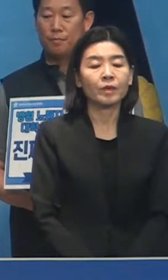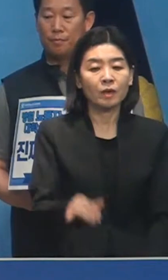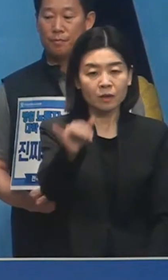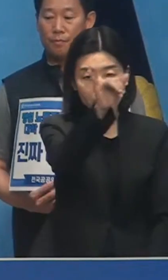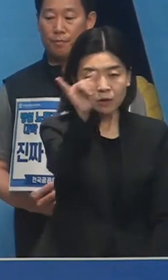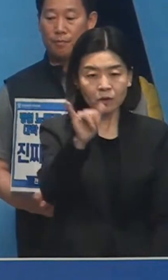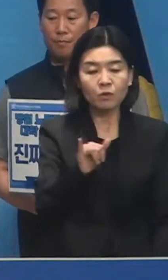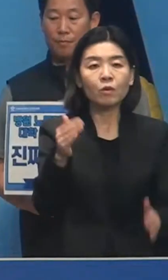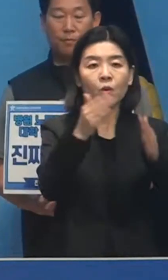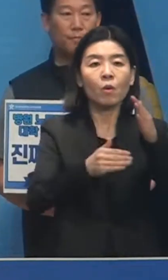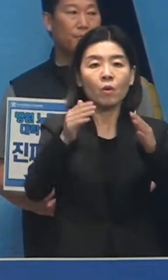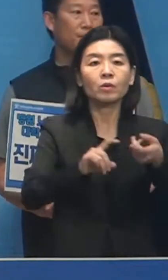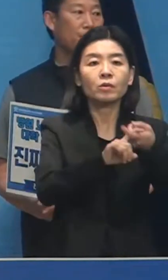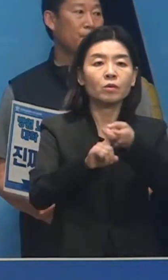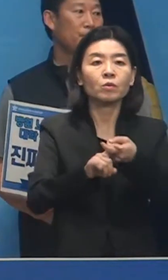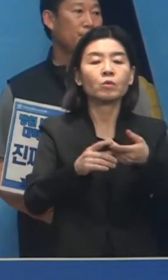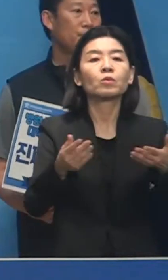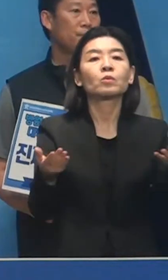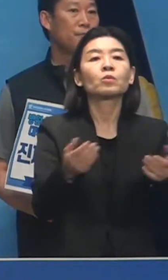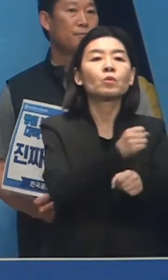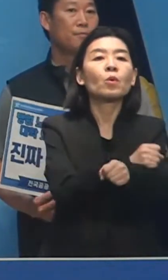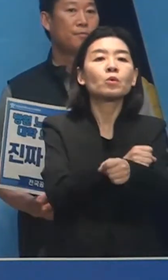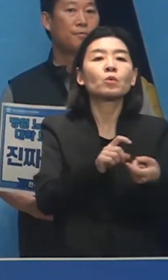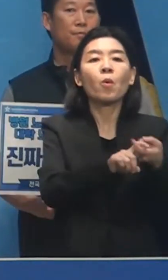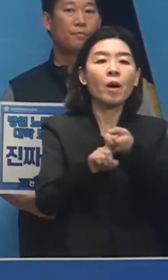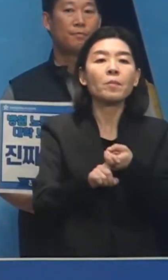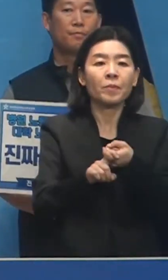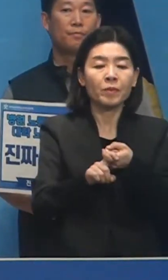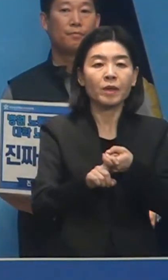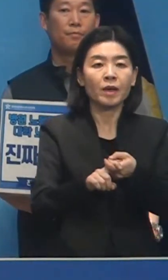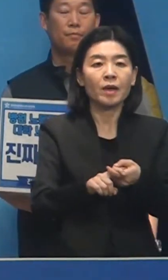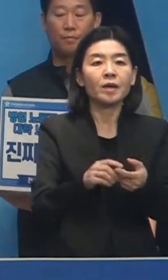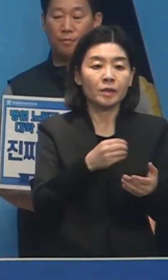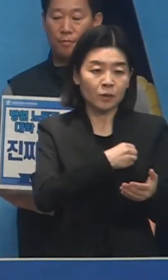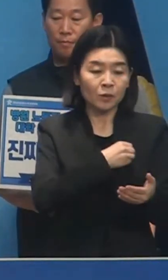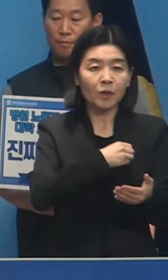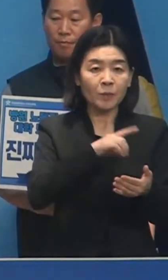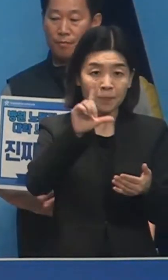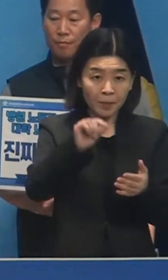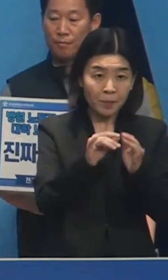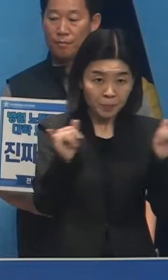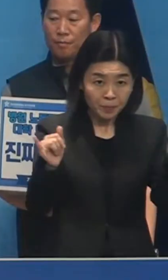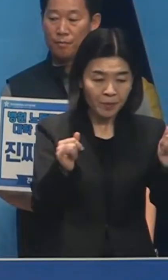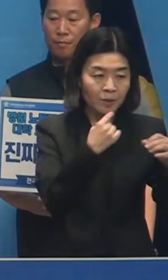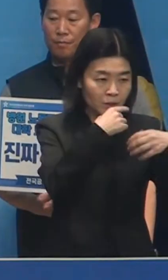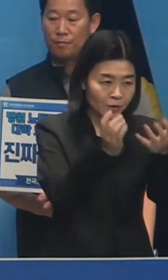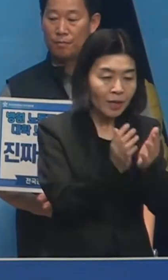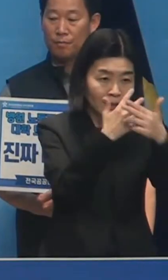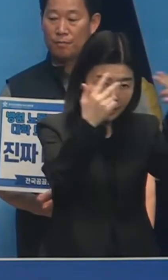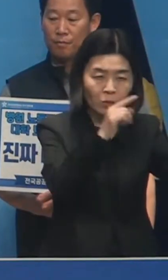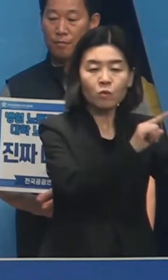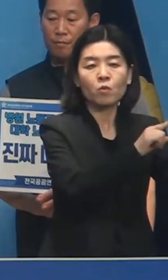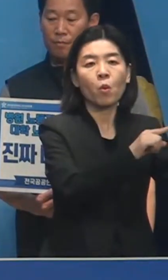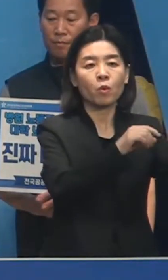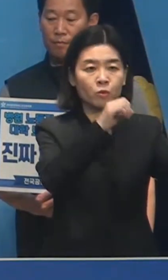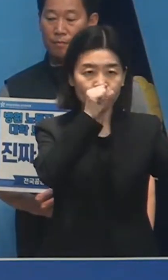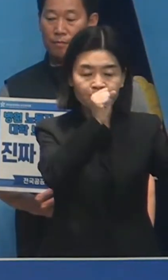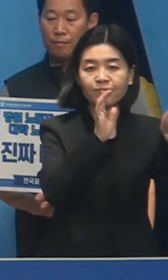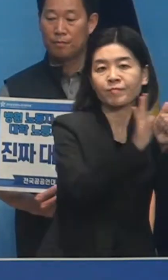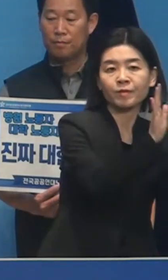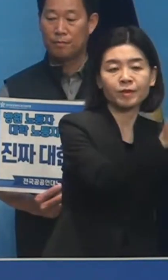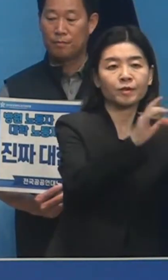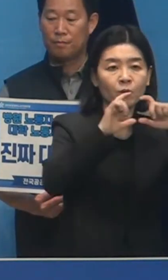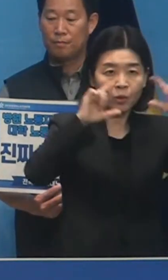전국 공공연대 노동자연맹 소속 병원 노동자 1만 명 더불어민주당 이재명 후보 지지선언.